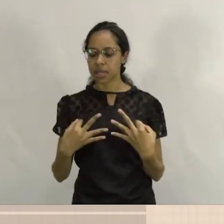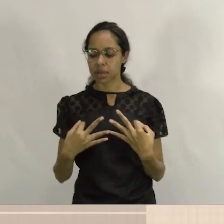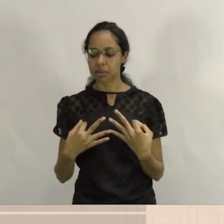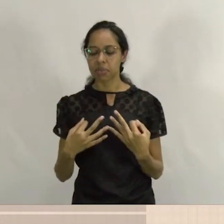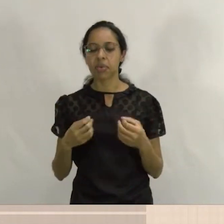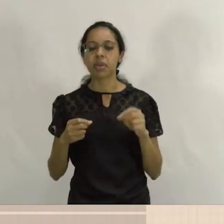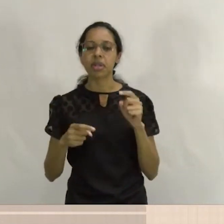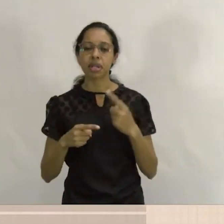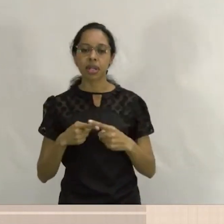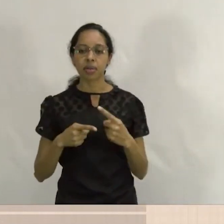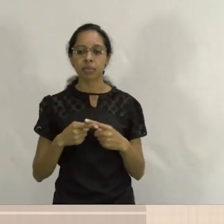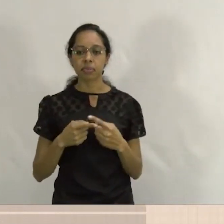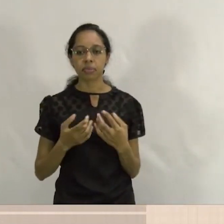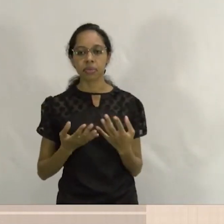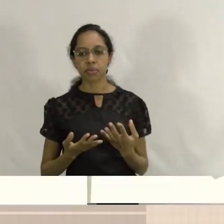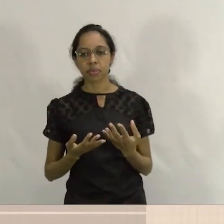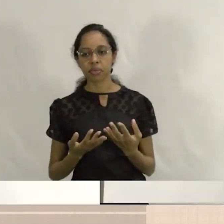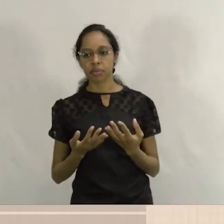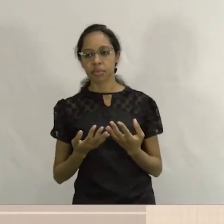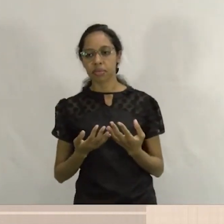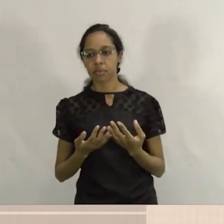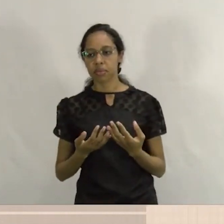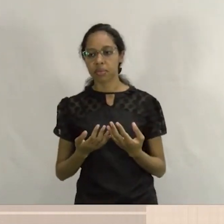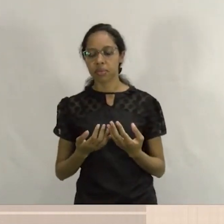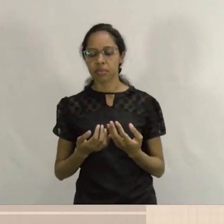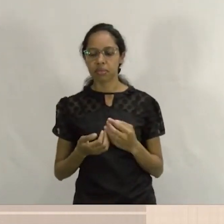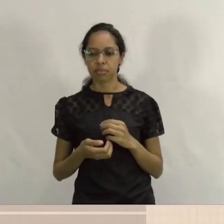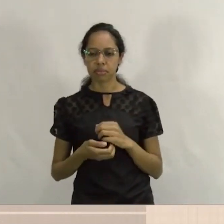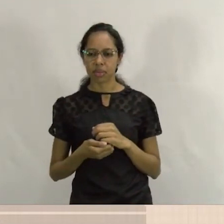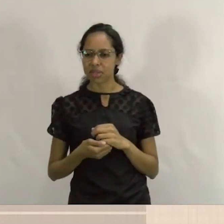Porque alguns podem dizer: puxa, Paulo, você é muito ousado,